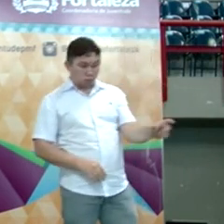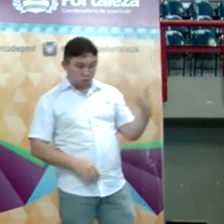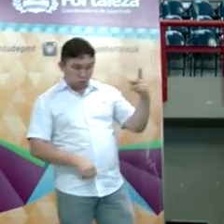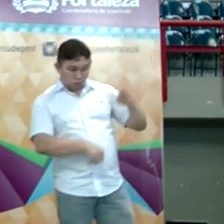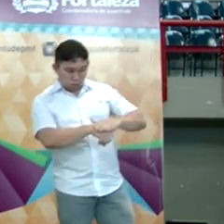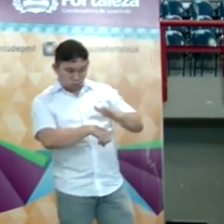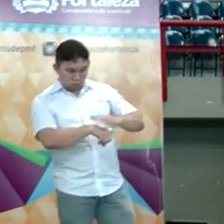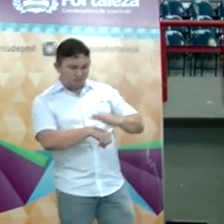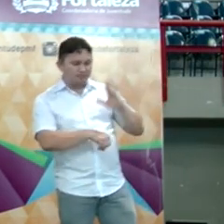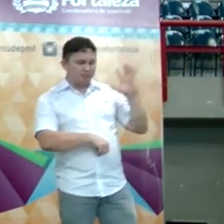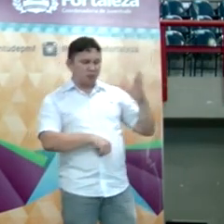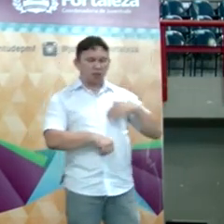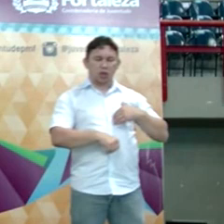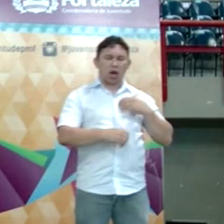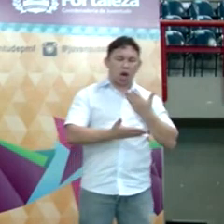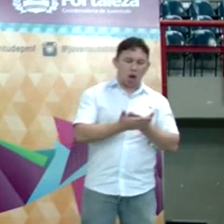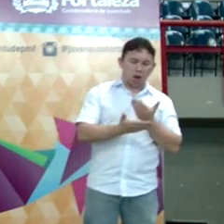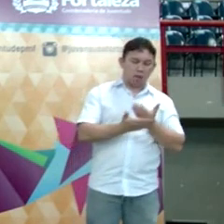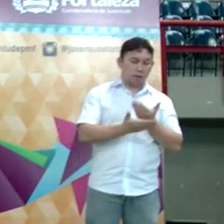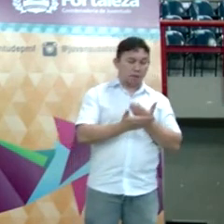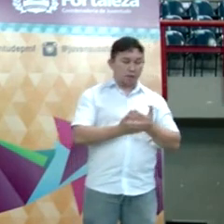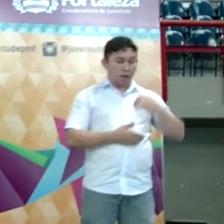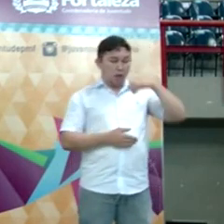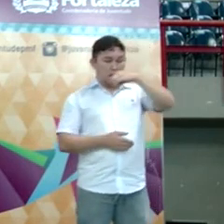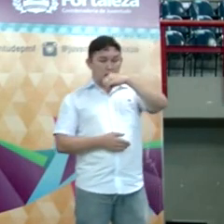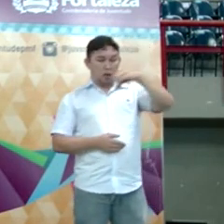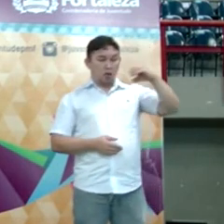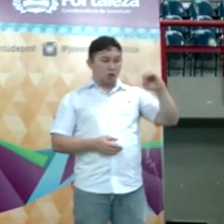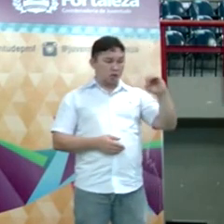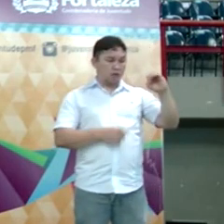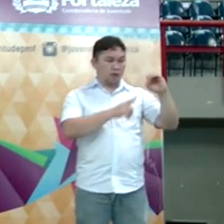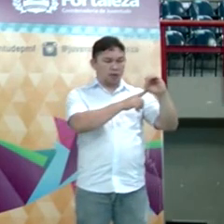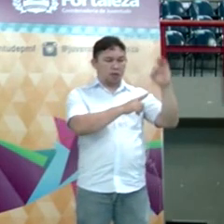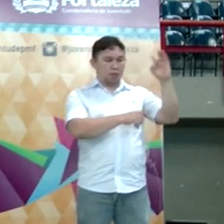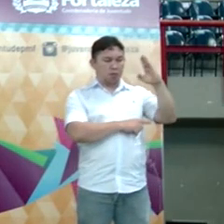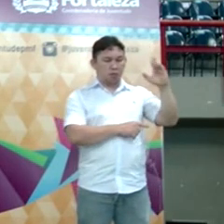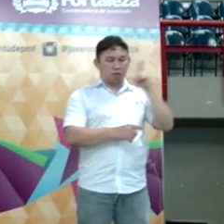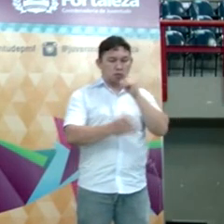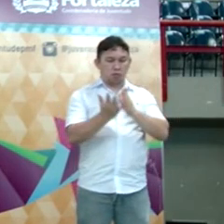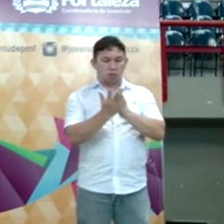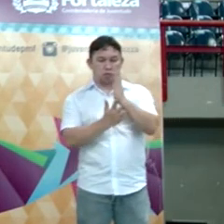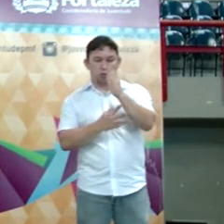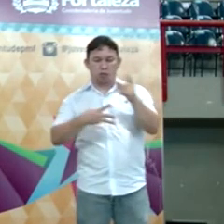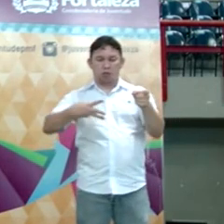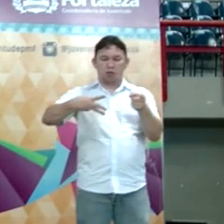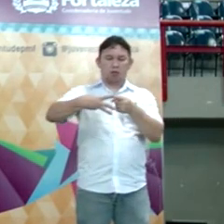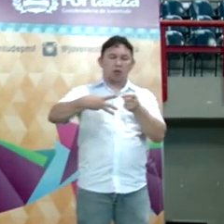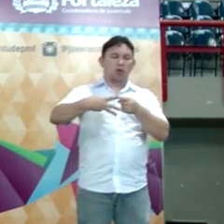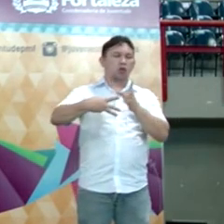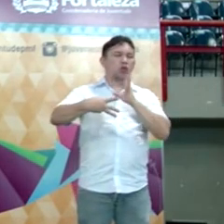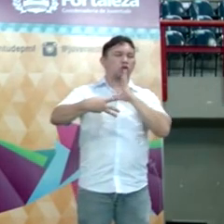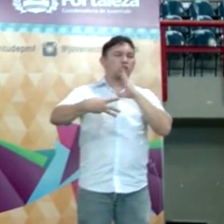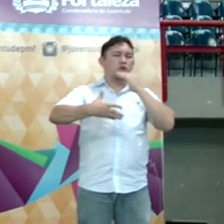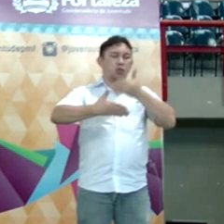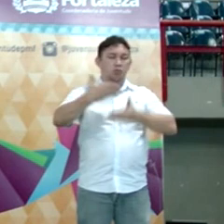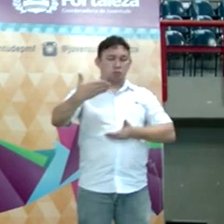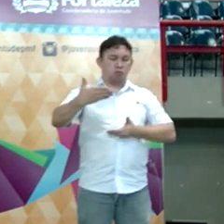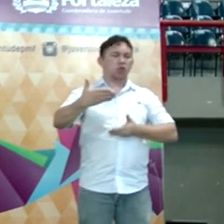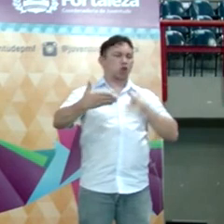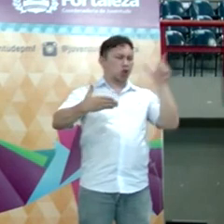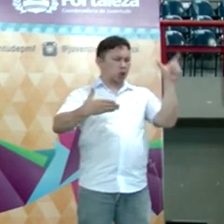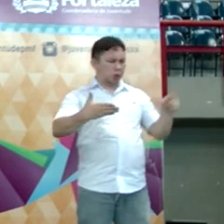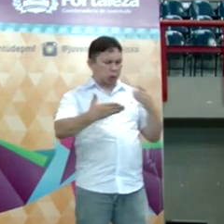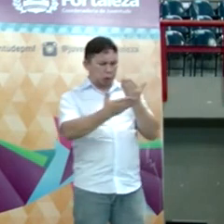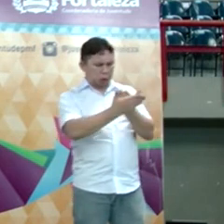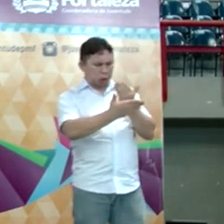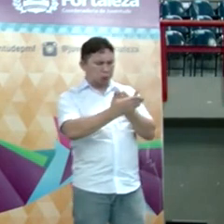que é preparado, ele tem 90% de chance de sucesso na prova de conhecimentos. Então, se o cara chega